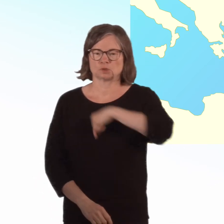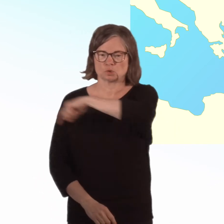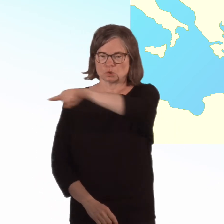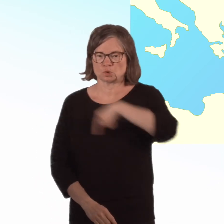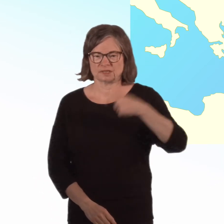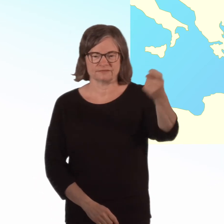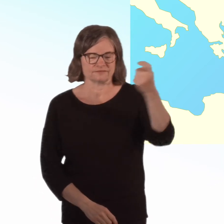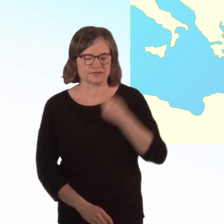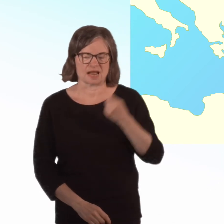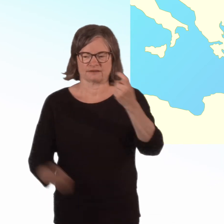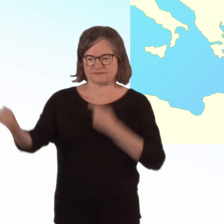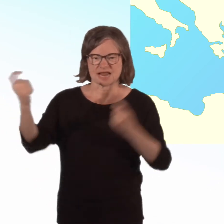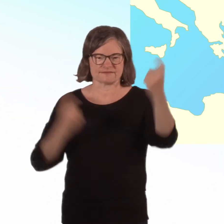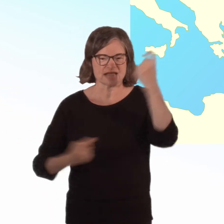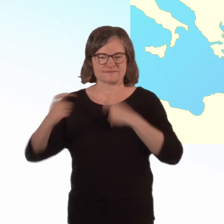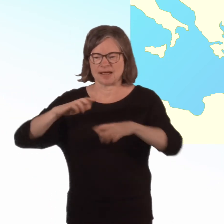venons du pays des Parthes.